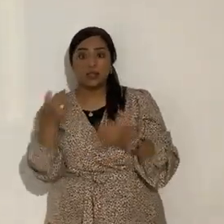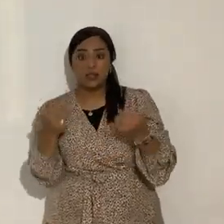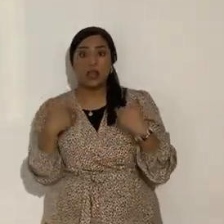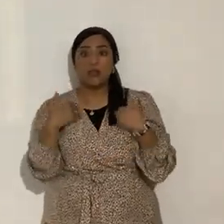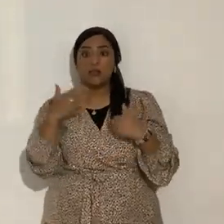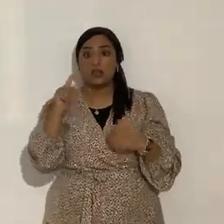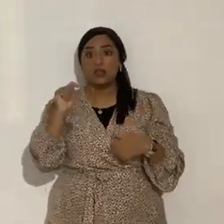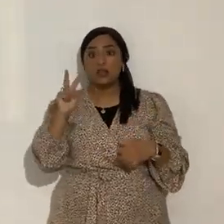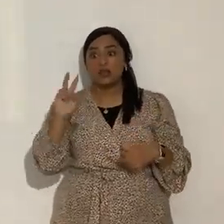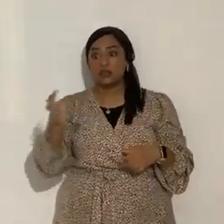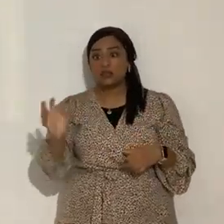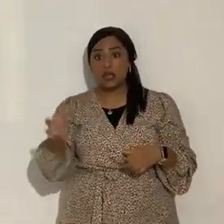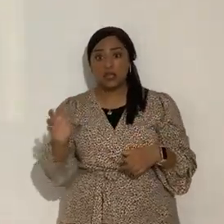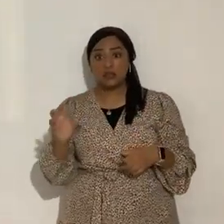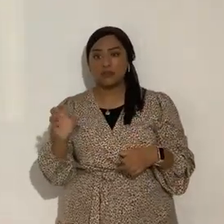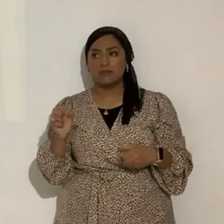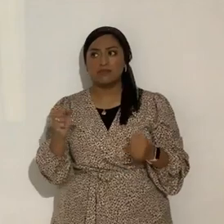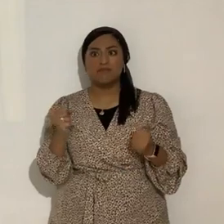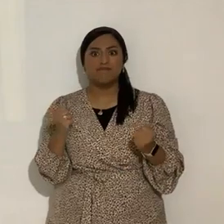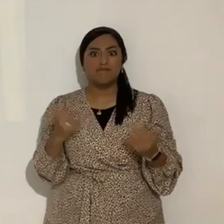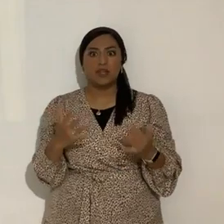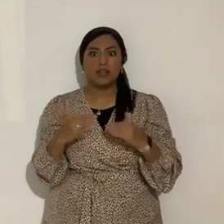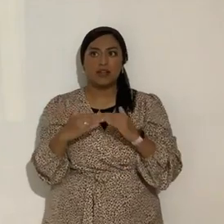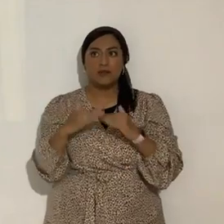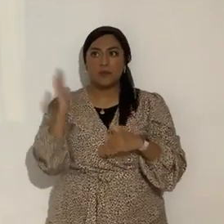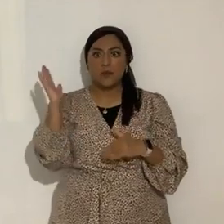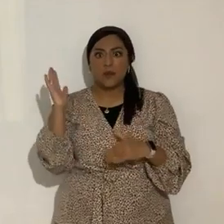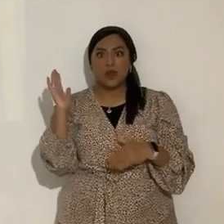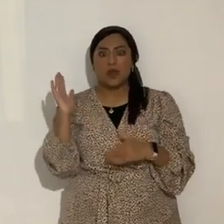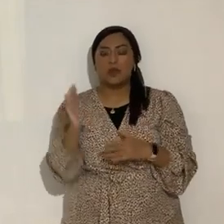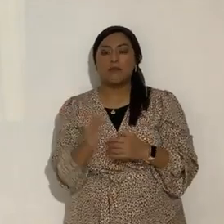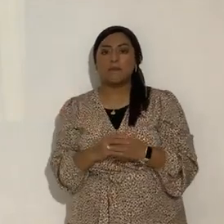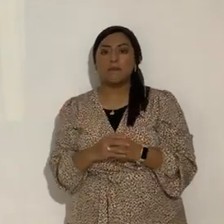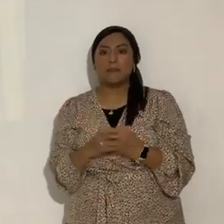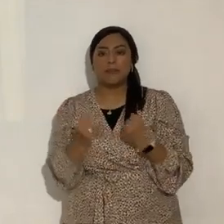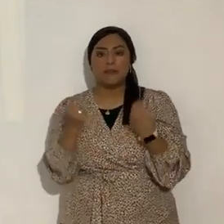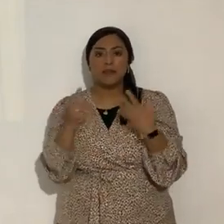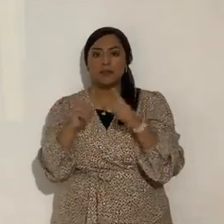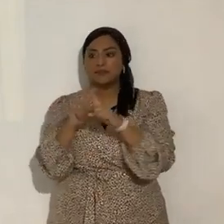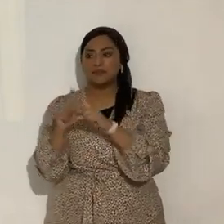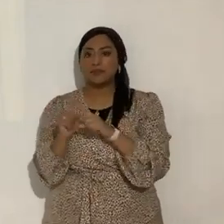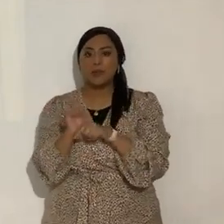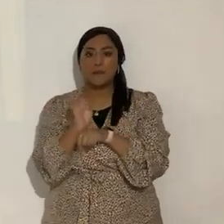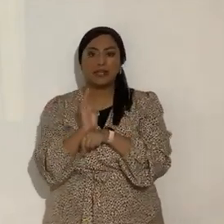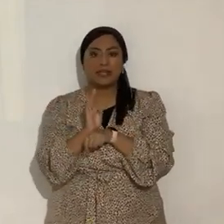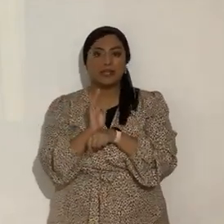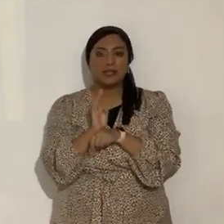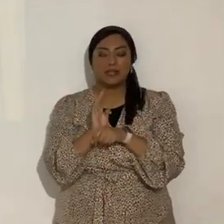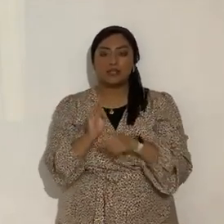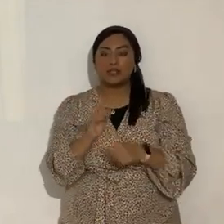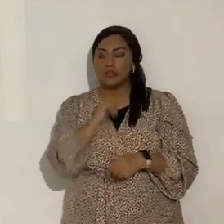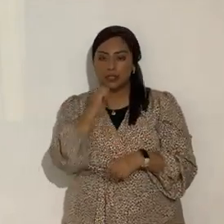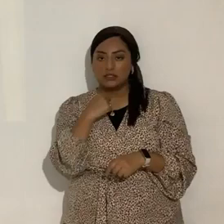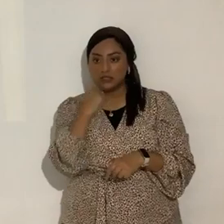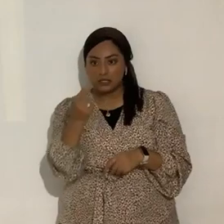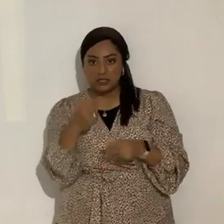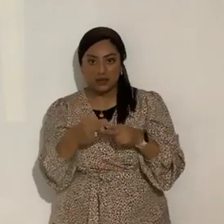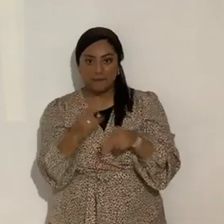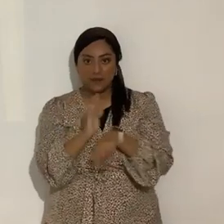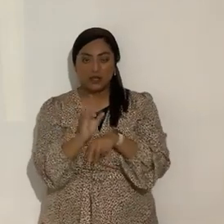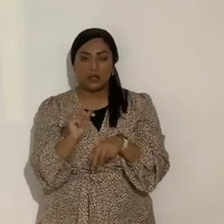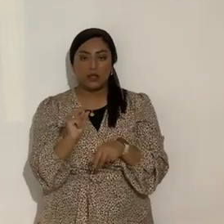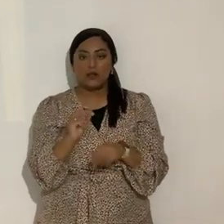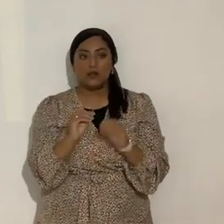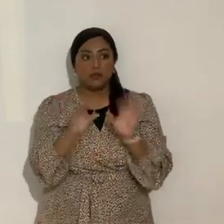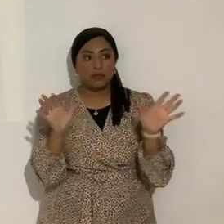de televisión como nunca antes lo ha habido. Hay cantidad de empresas, no voy a mencionarlas porque no es mi plan